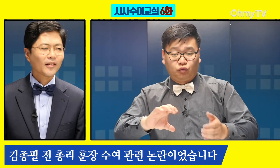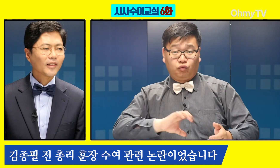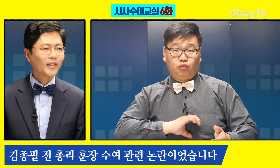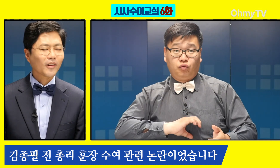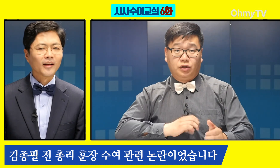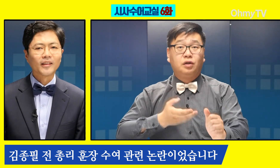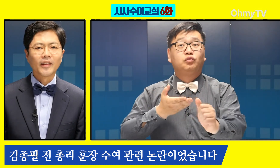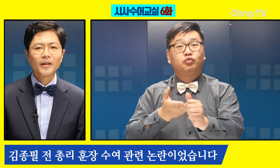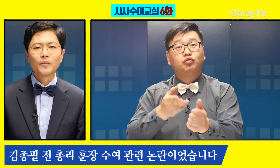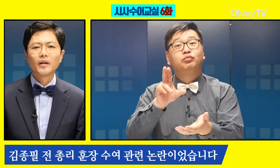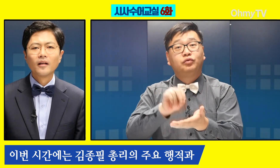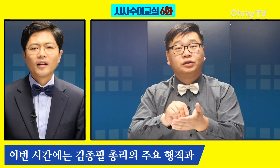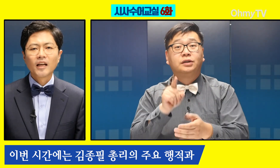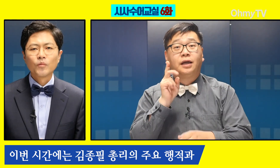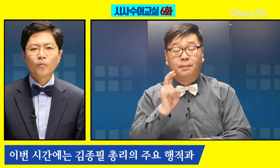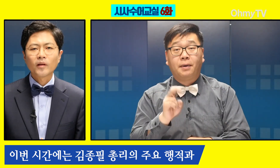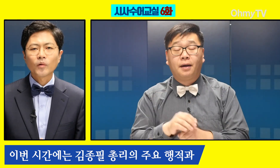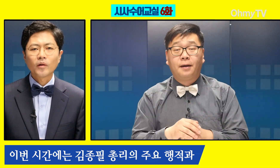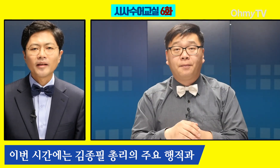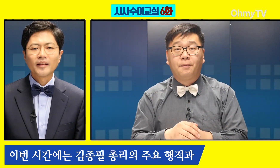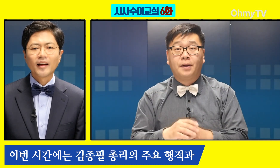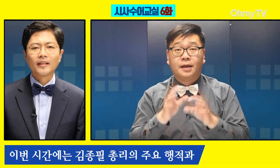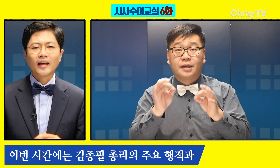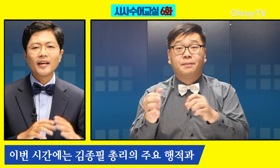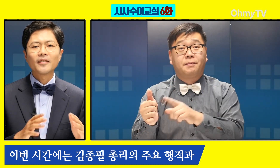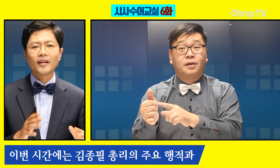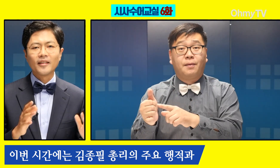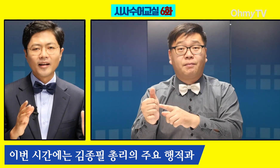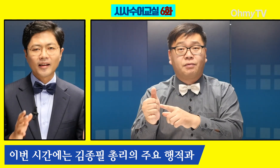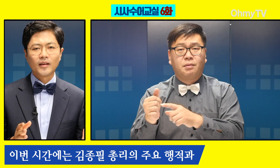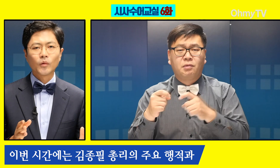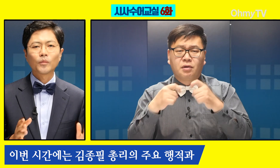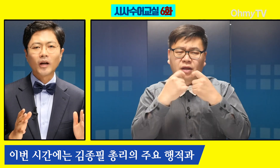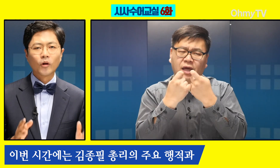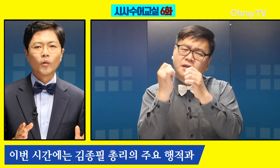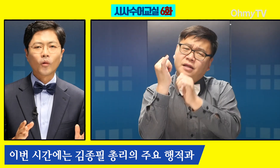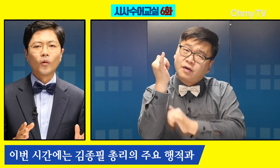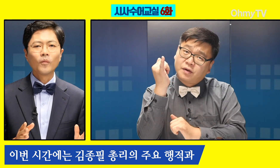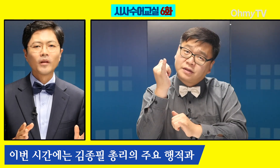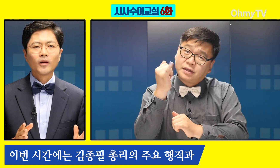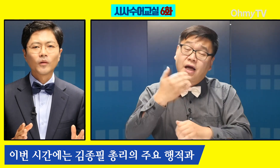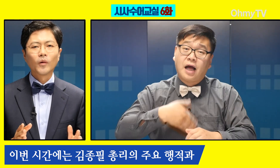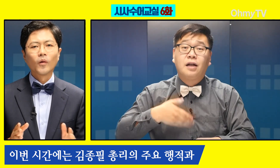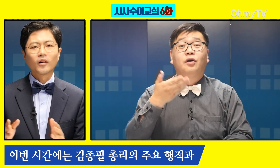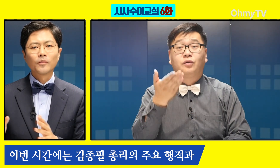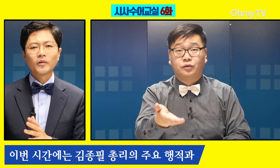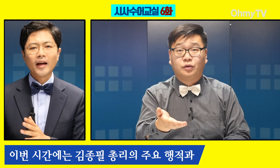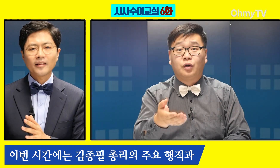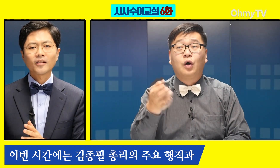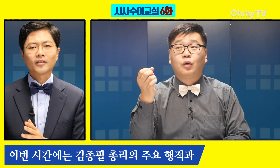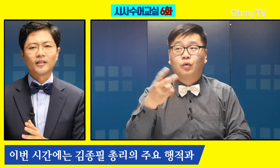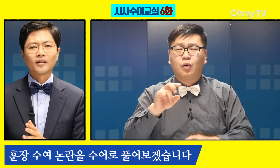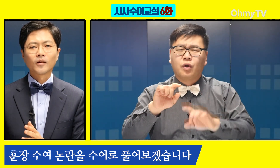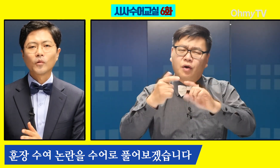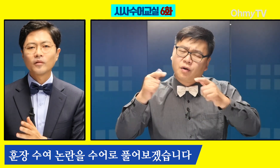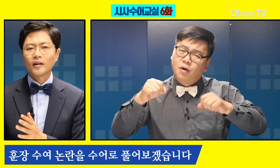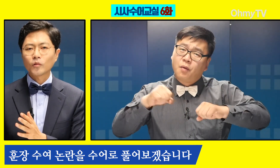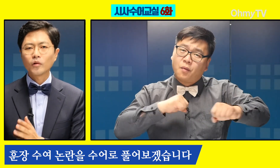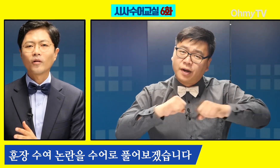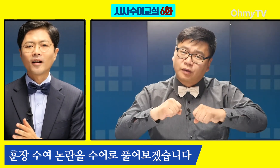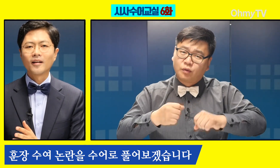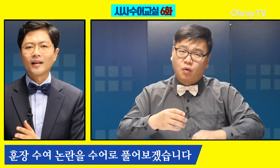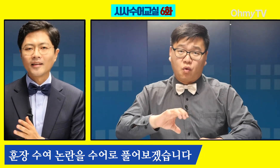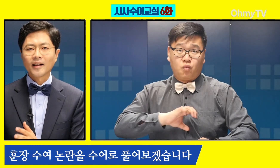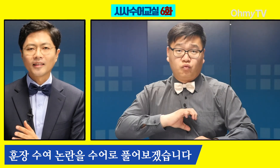관련한 이야기였었던 것 같은데요. 김종필 총리에 대한 개인적인 이야기도 좀 다뤄보고 또 그분의 행적들 그리고